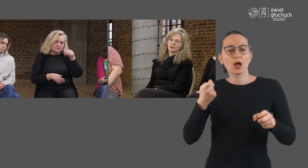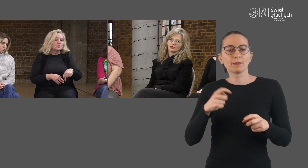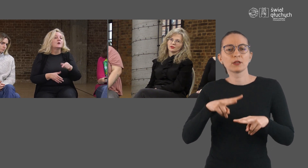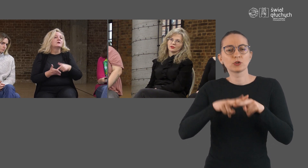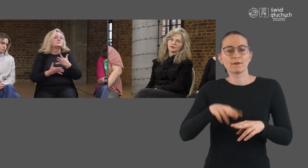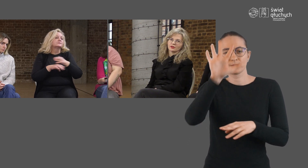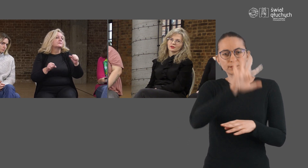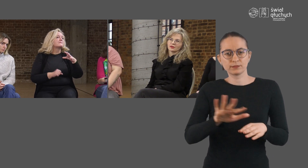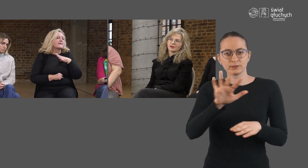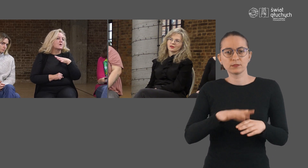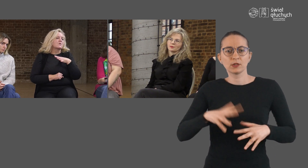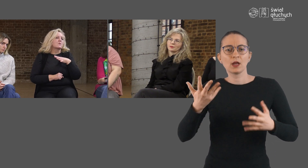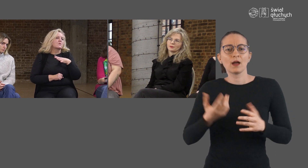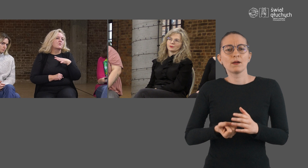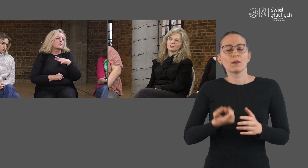Skończyłam